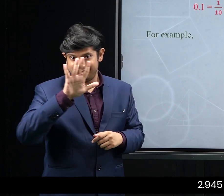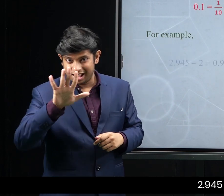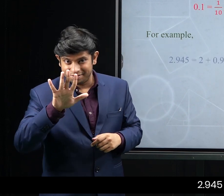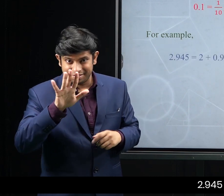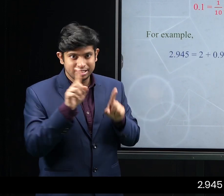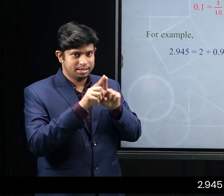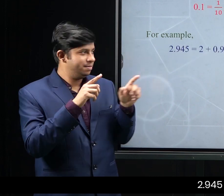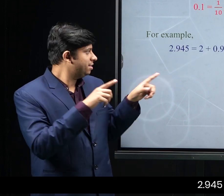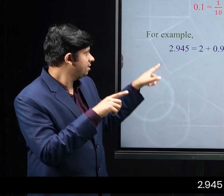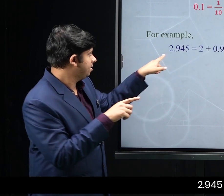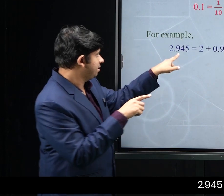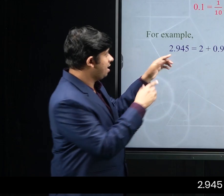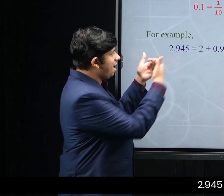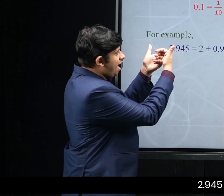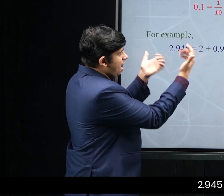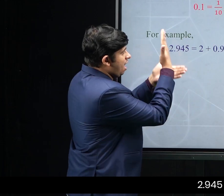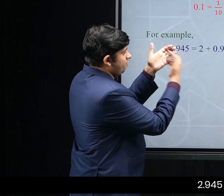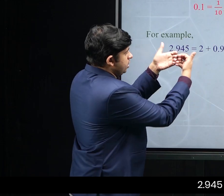2.945 is equals to 2 plus 0.945.